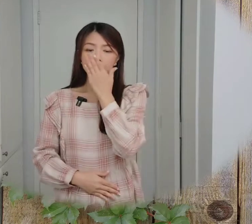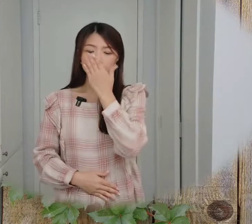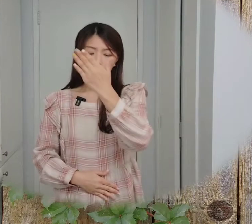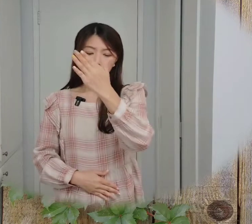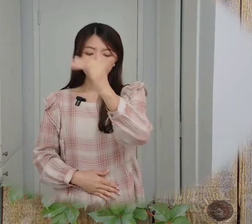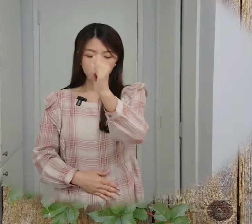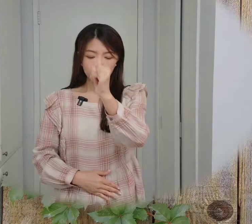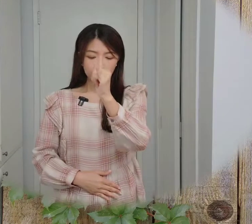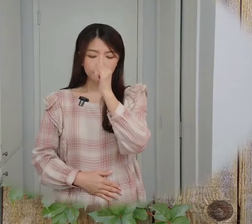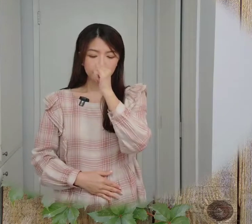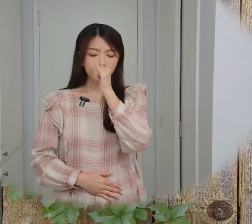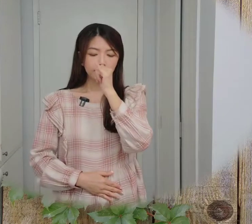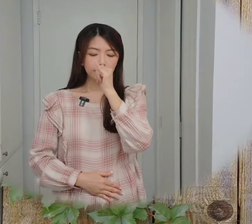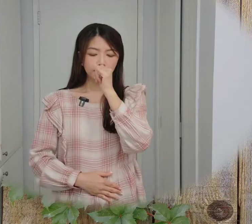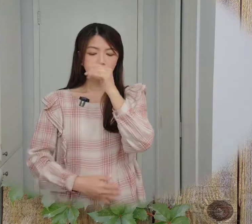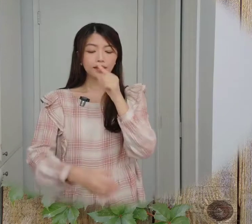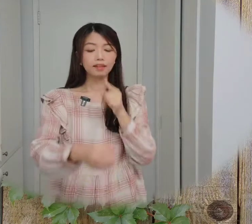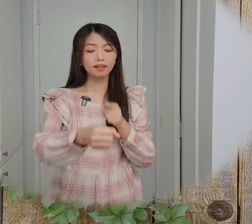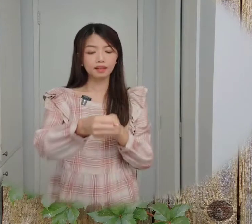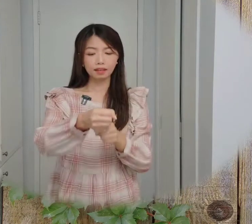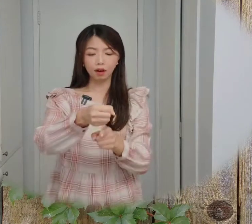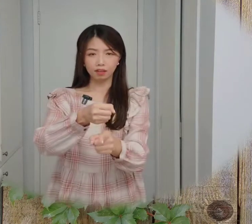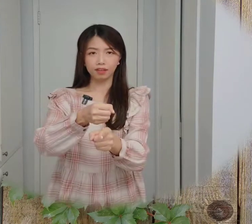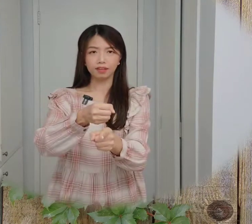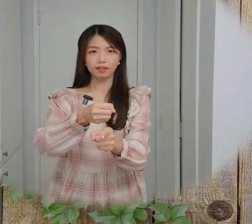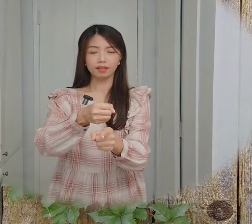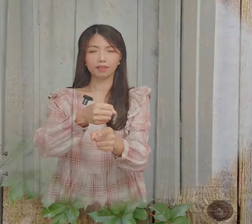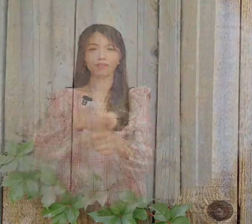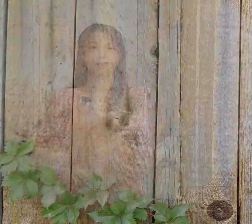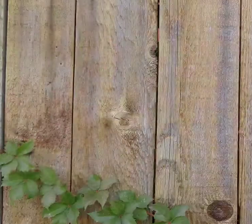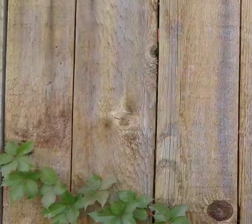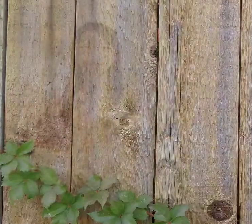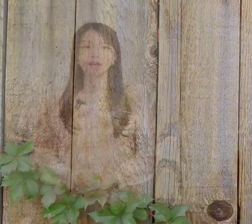걸을 수 있는 건,